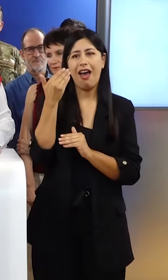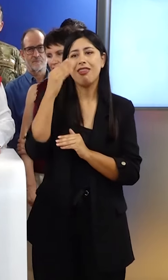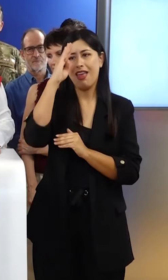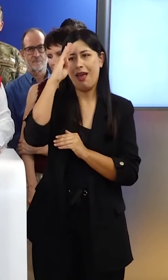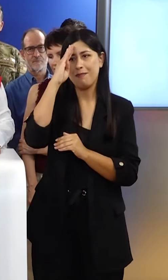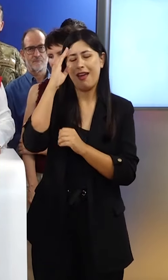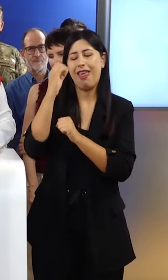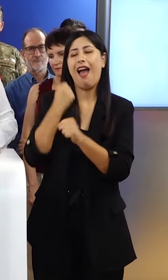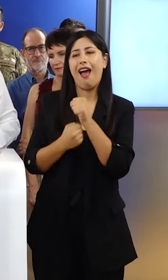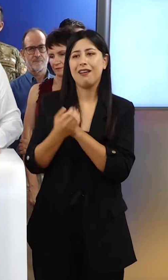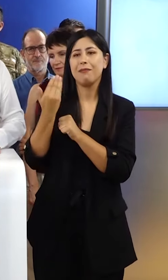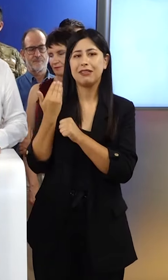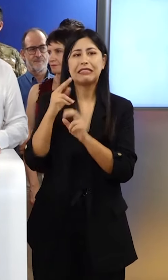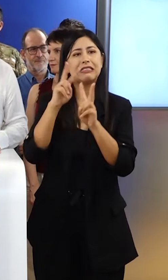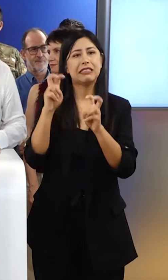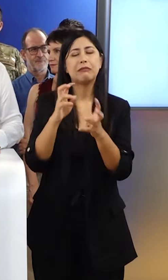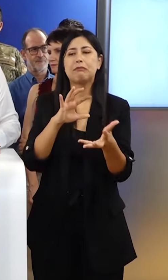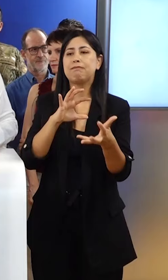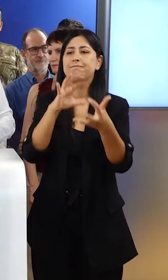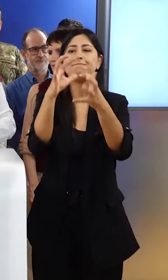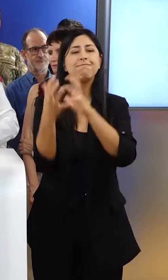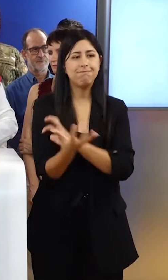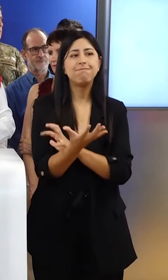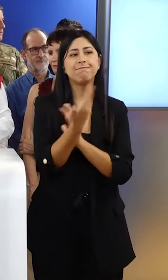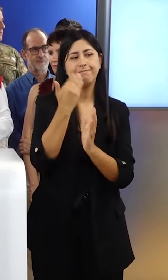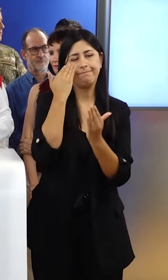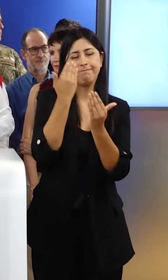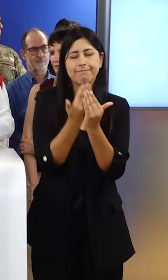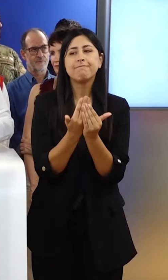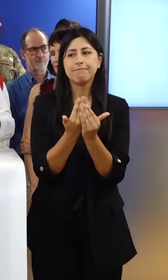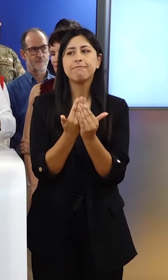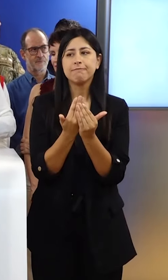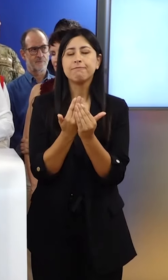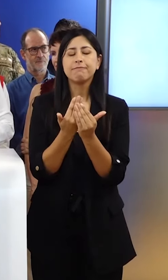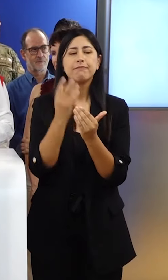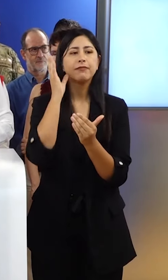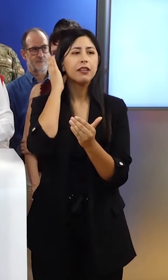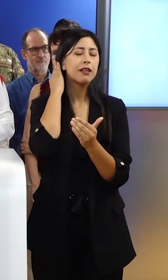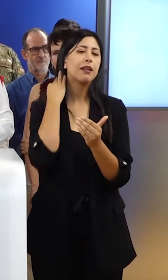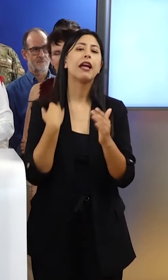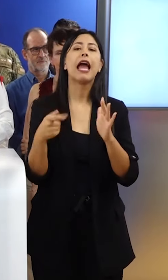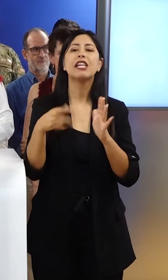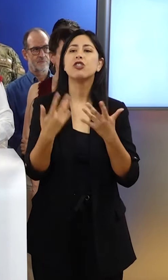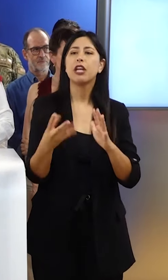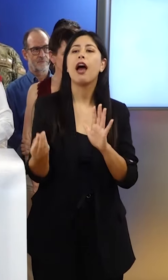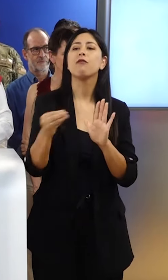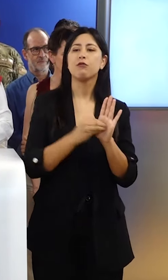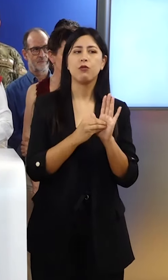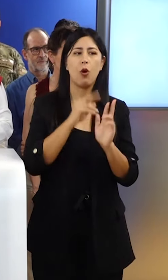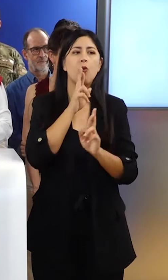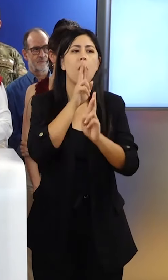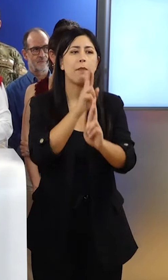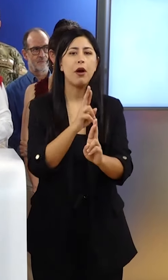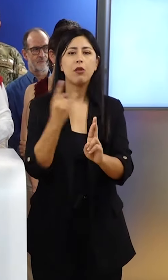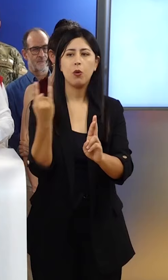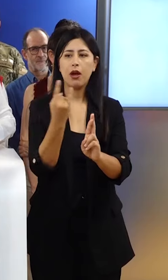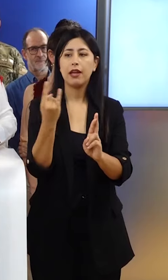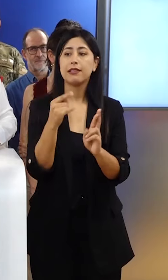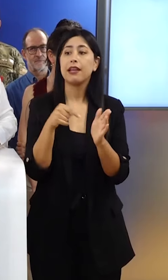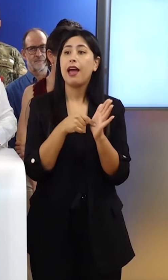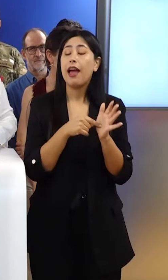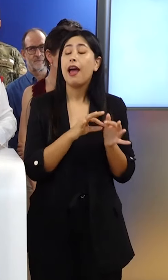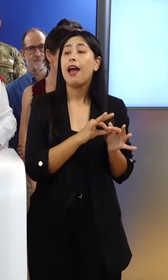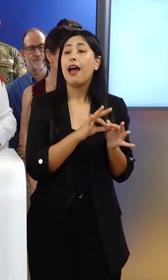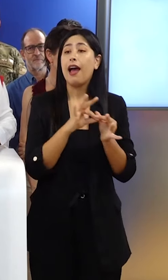anterior en los desastres que eh que tuvimos en la gestión para atender emergencia en virtud de esto